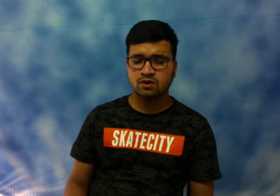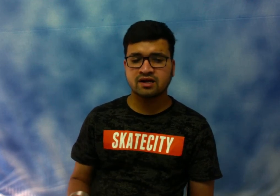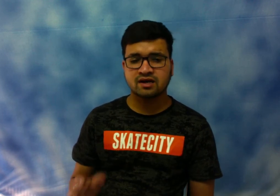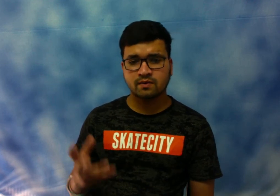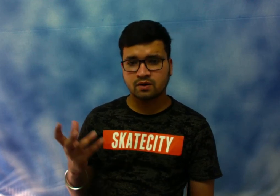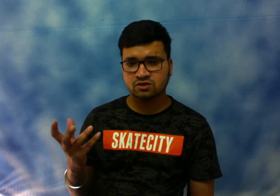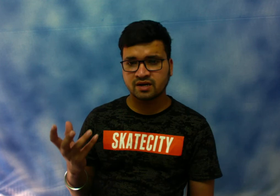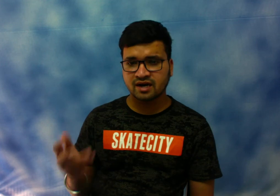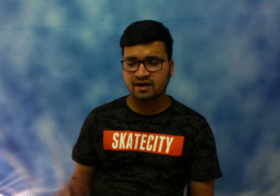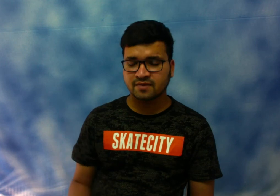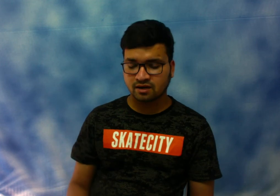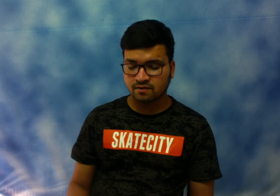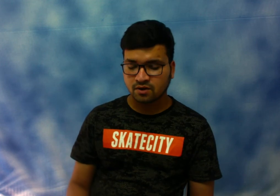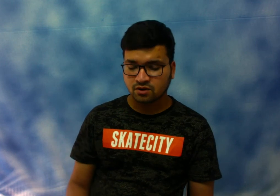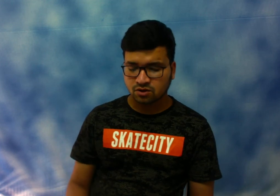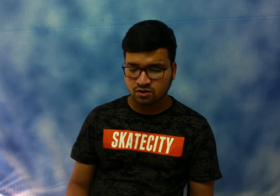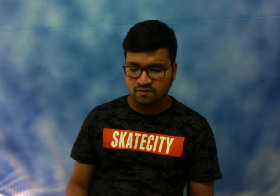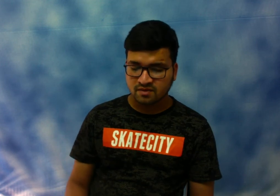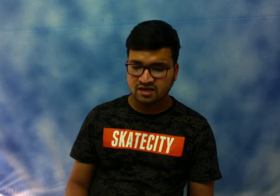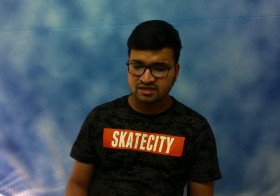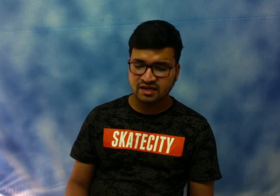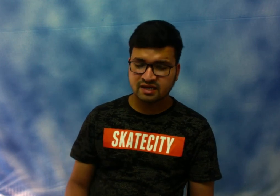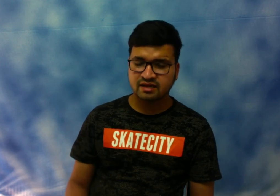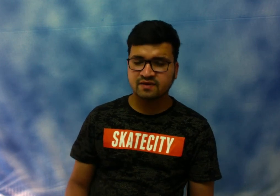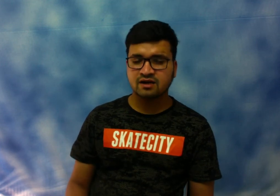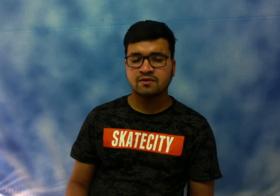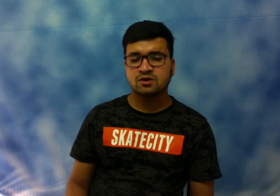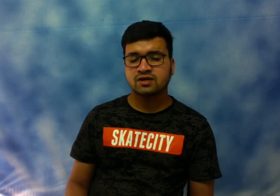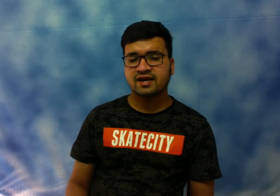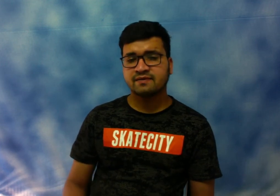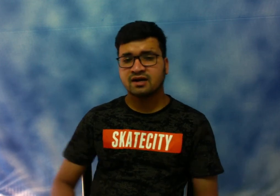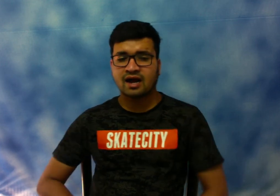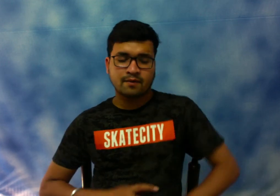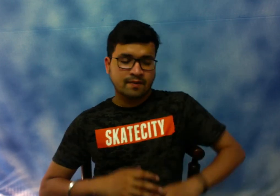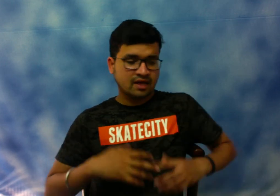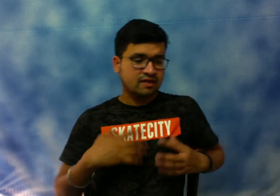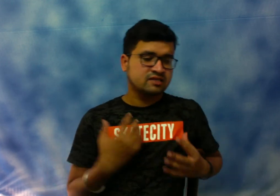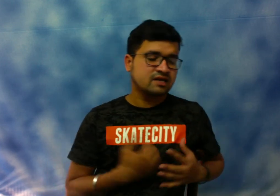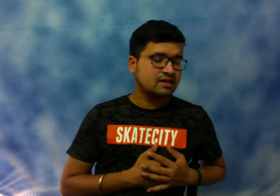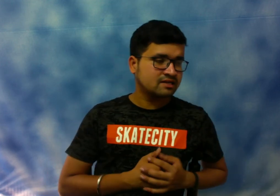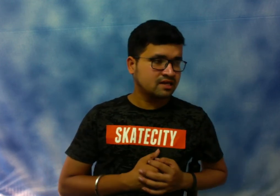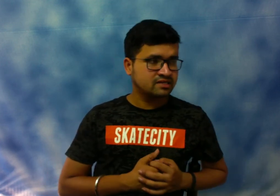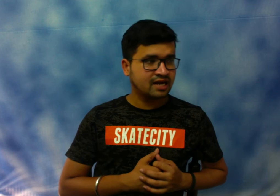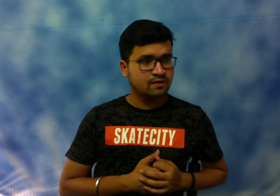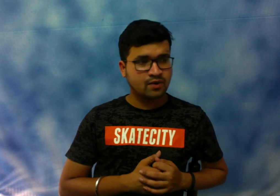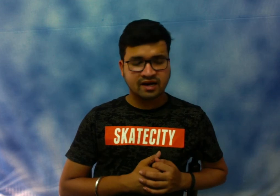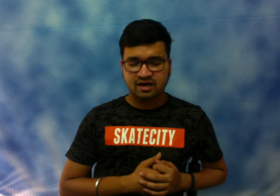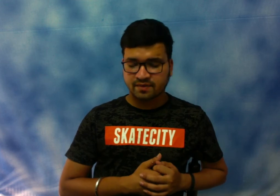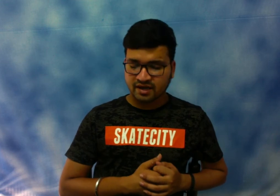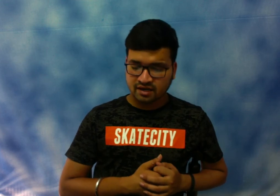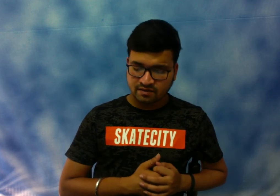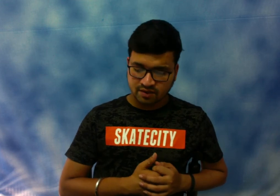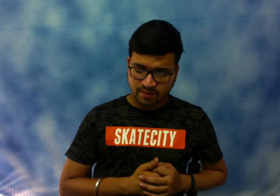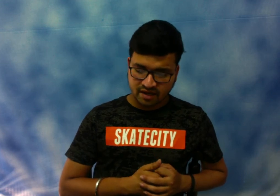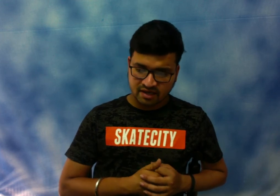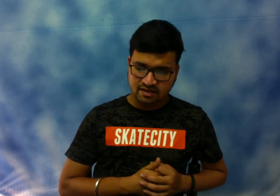सिलकर वो अपना कुछ बना दे, मतलब तो इस तरीके से मतलब तो कहने वाले आपके पास ऐसी चीजें निकलती हैं, चाहे वो पुराने कपड़े कपड़े निकलते